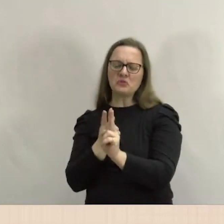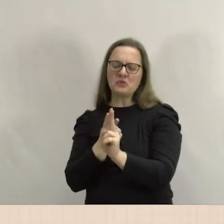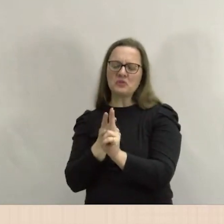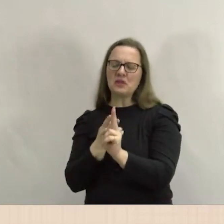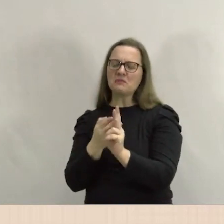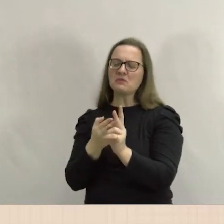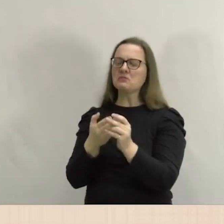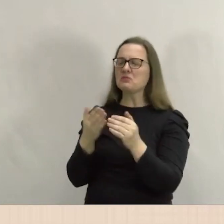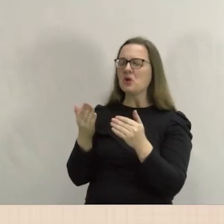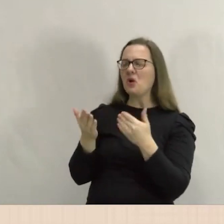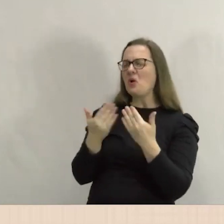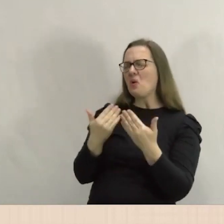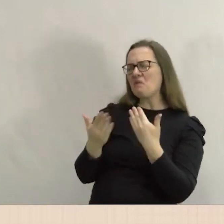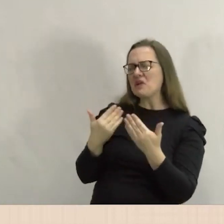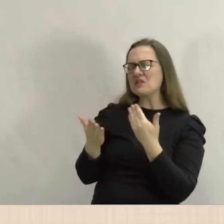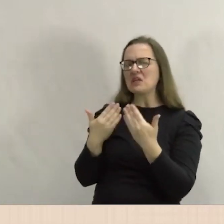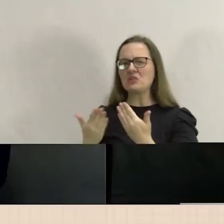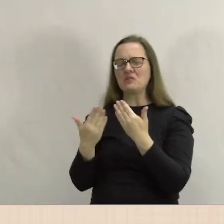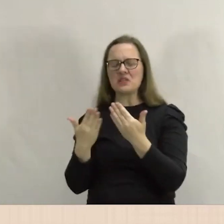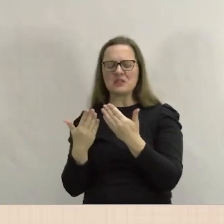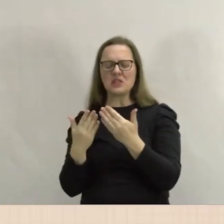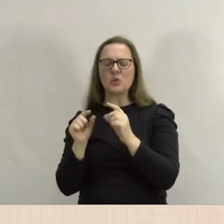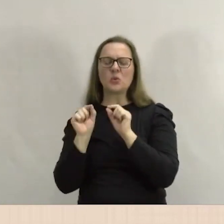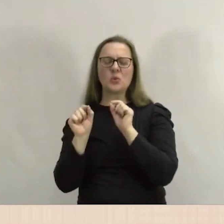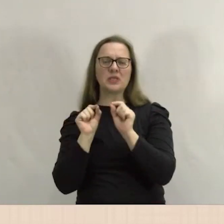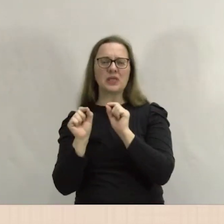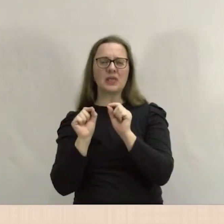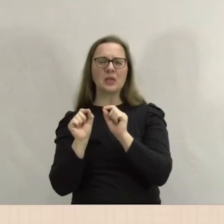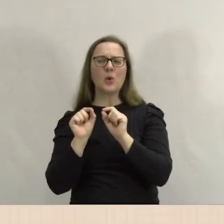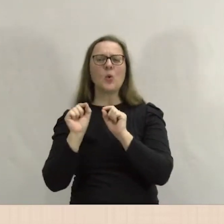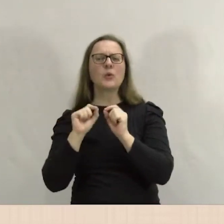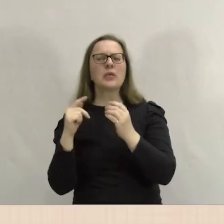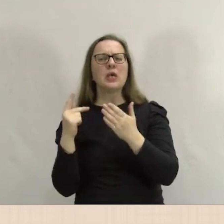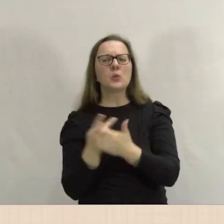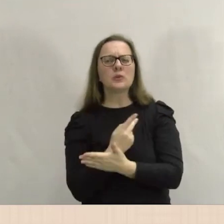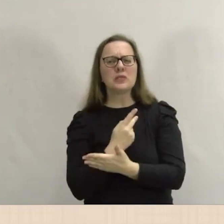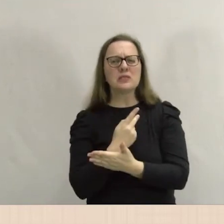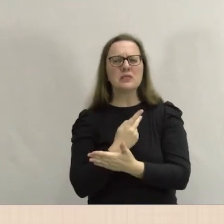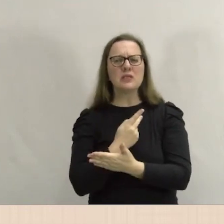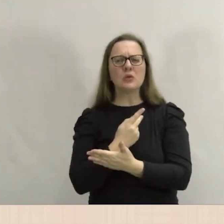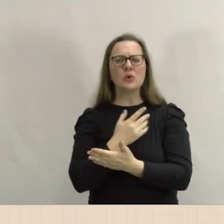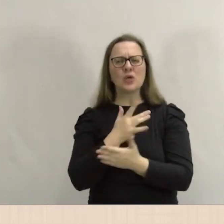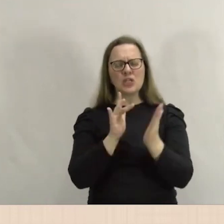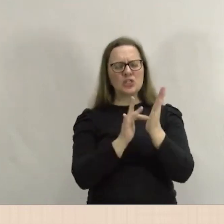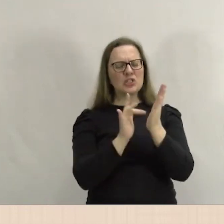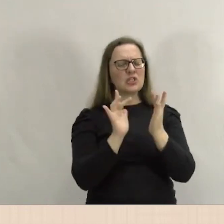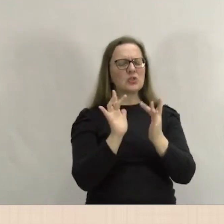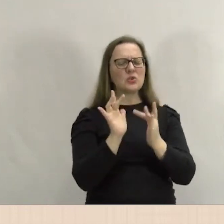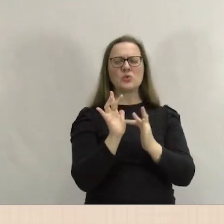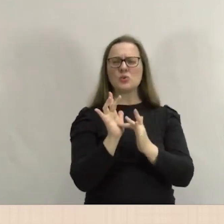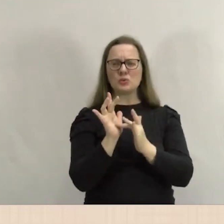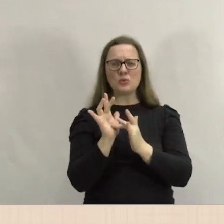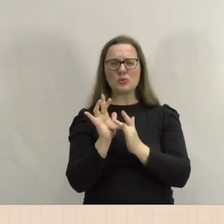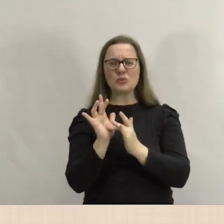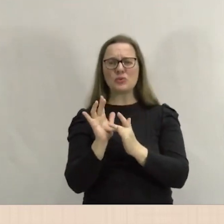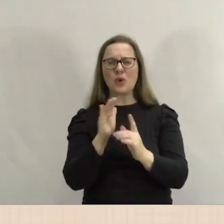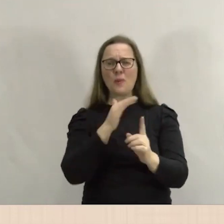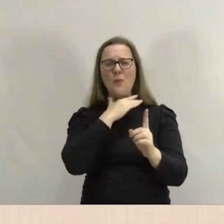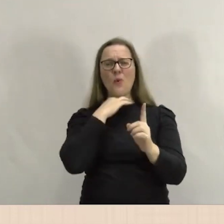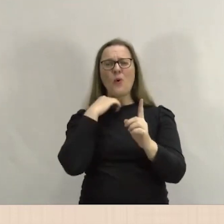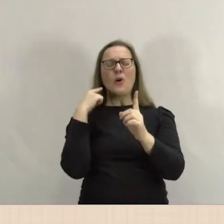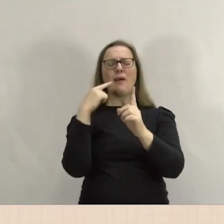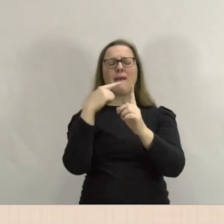das notícias principais de Jerusalém, de como o Nazareno, o